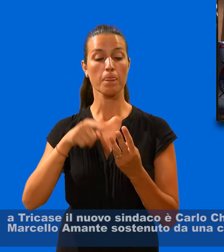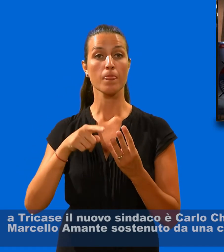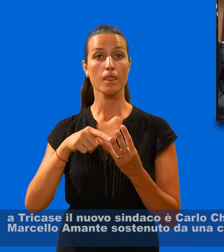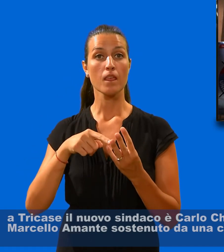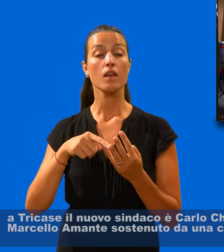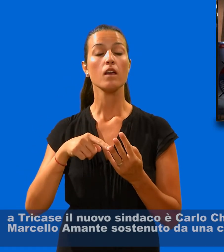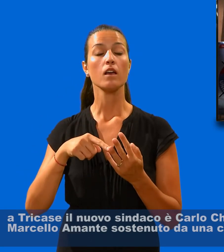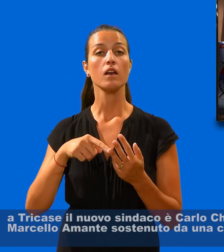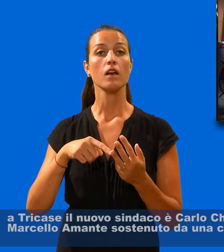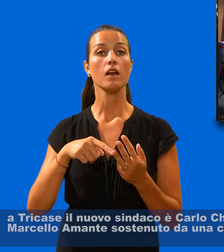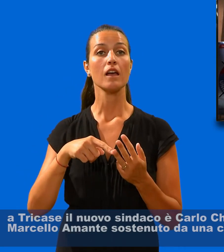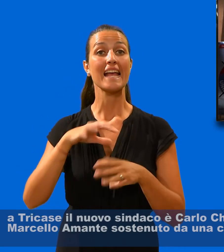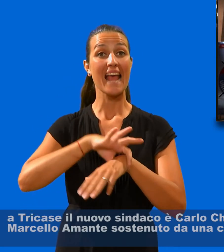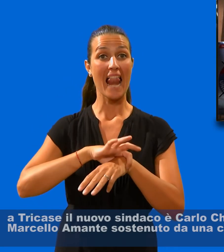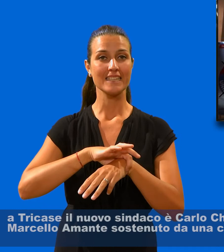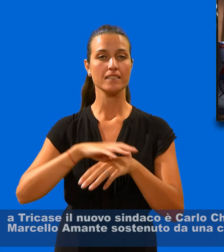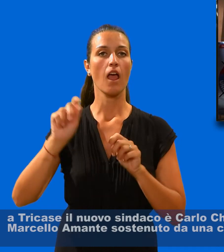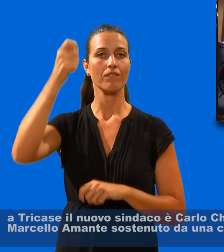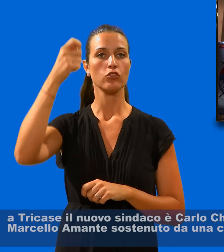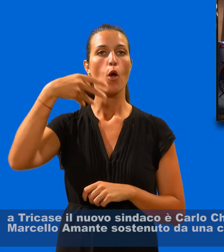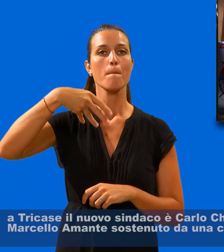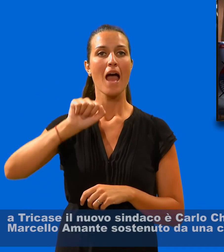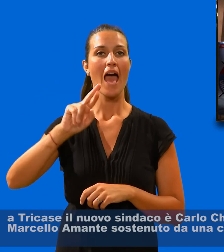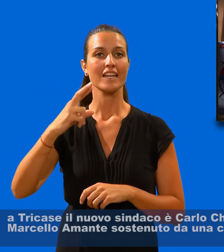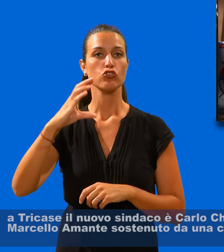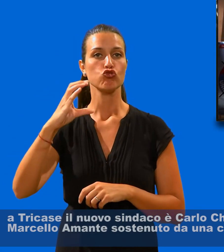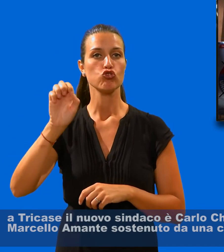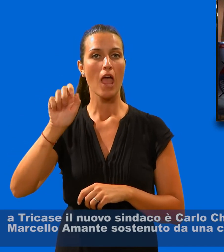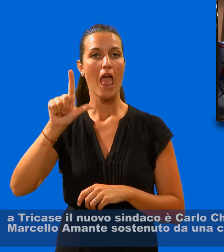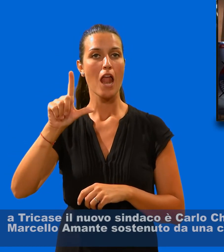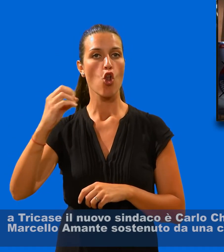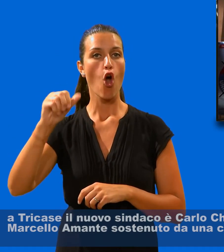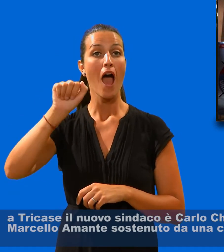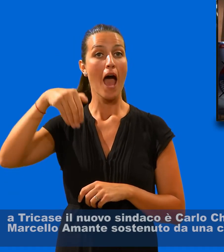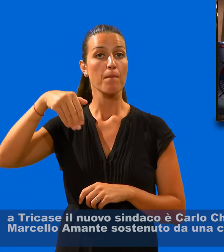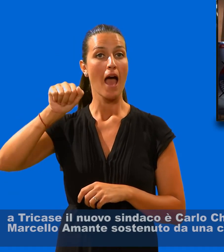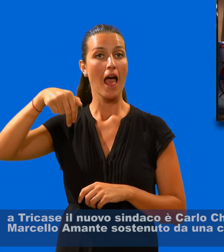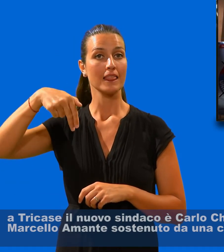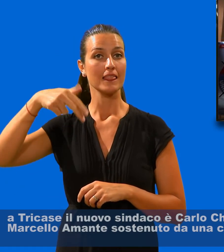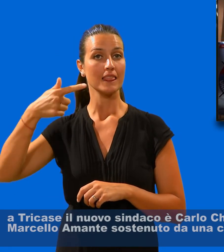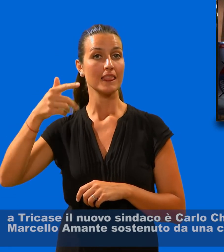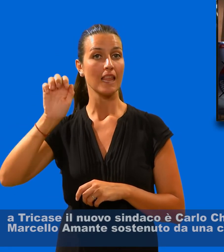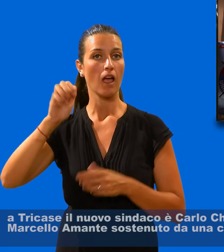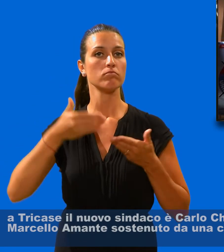marcello amante sostenuto da una coalizione di liste civiche